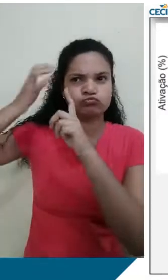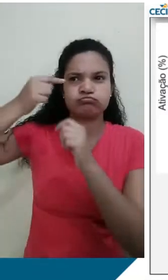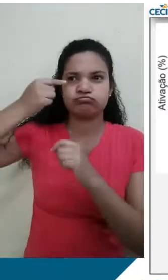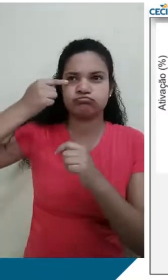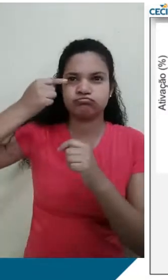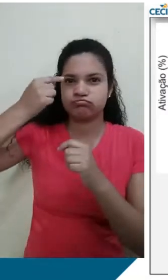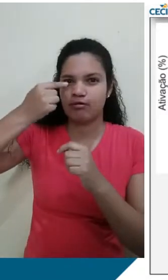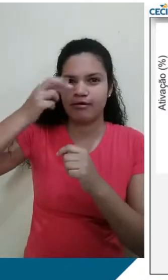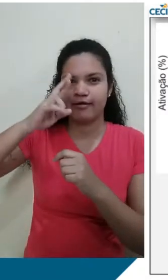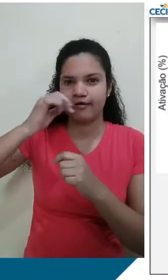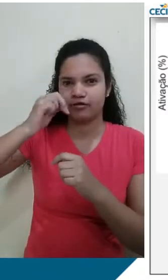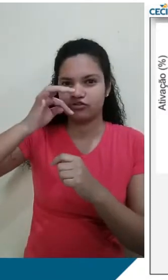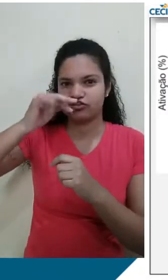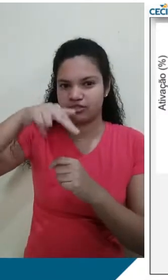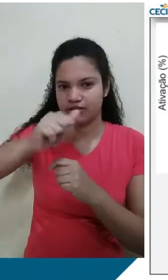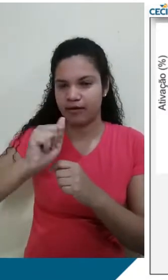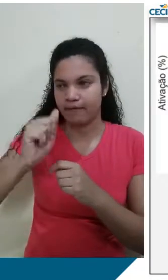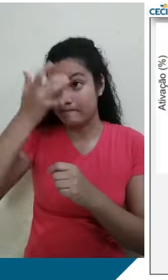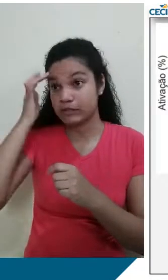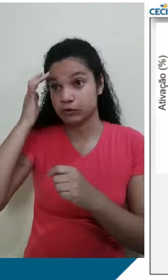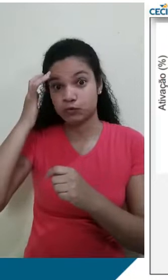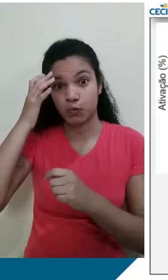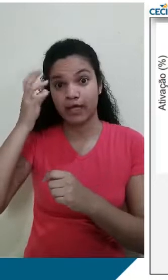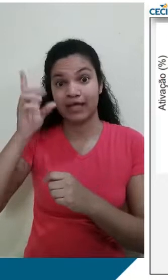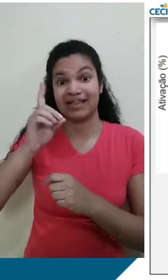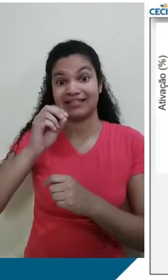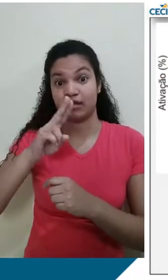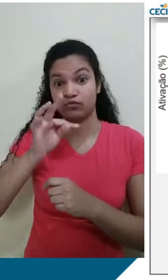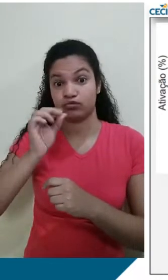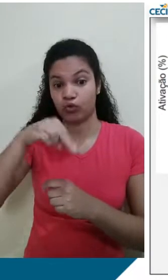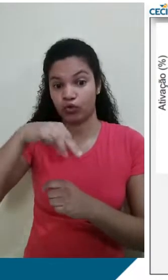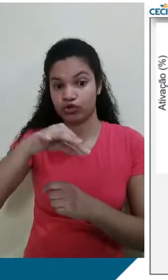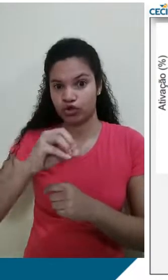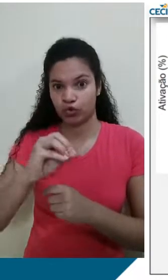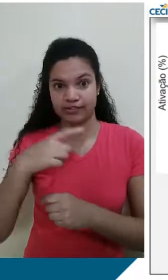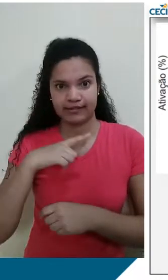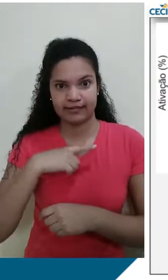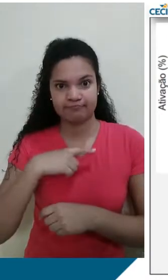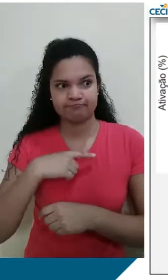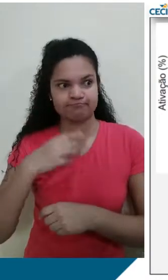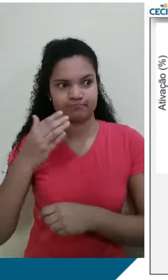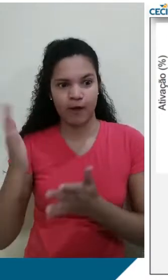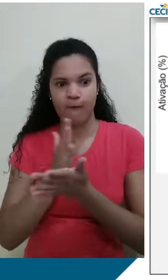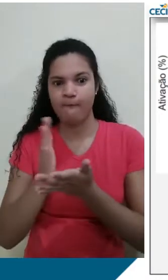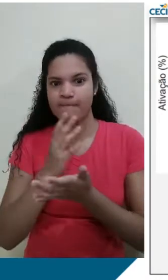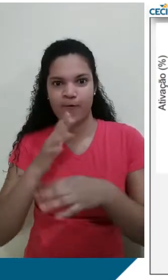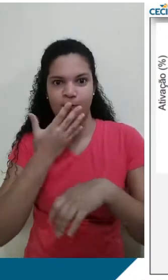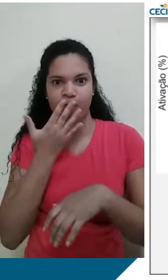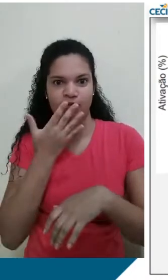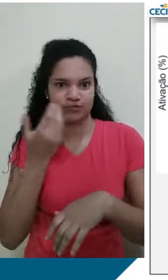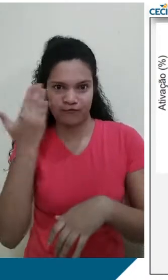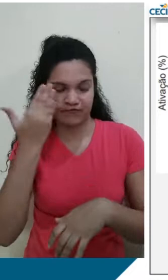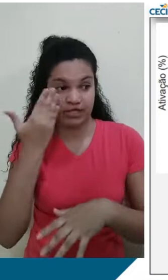indivíduo daltônico que não possui o pigmento verde com estímulos de 530